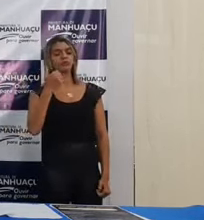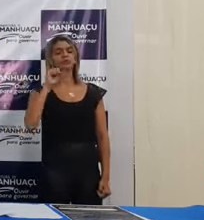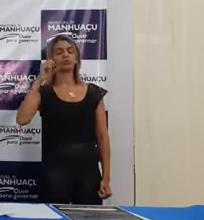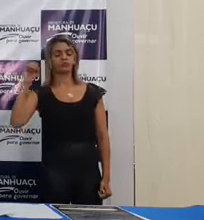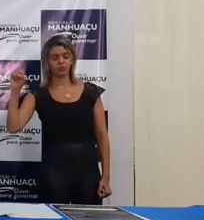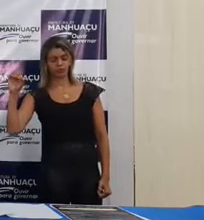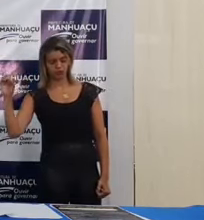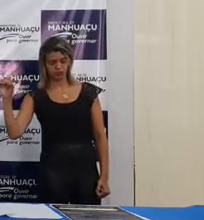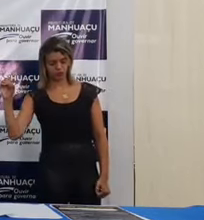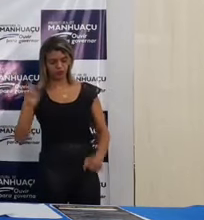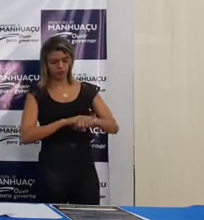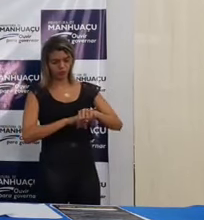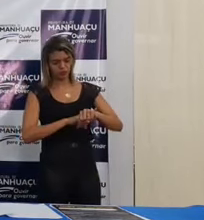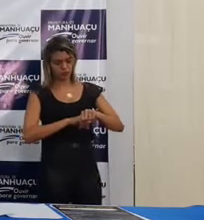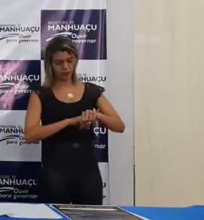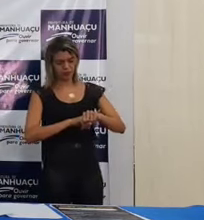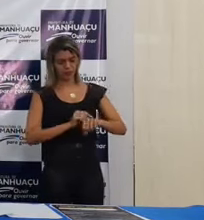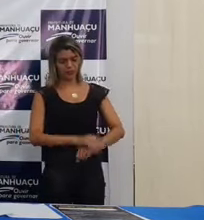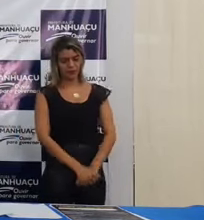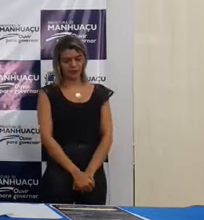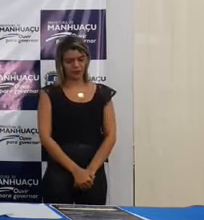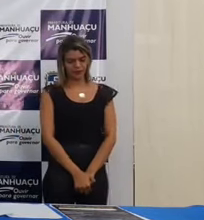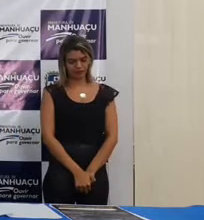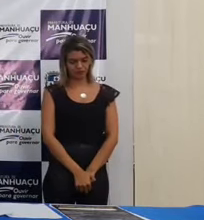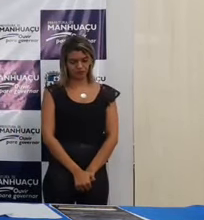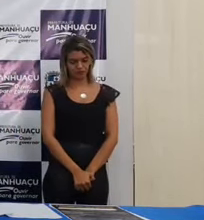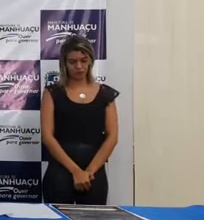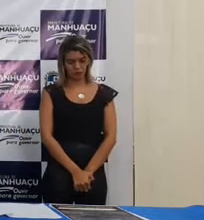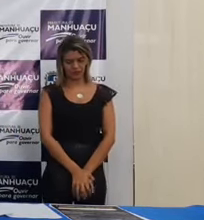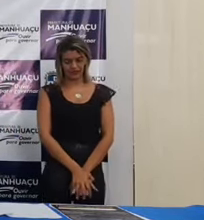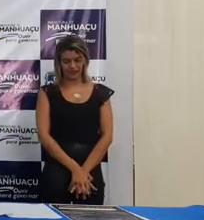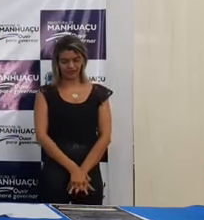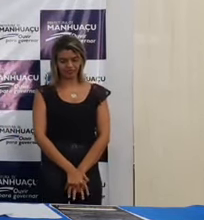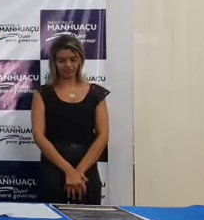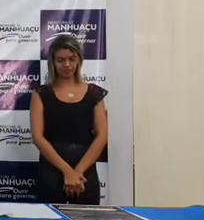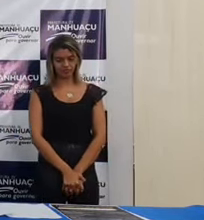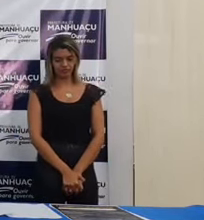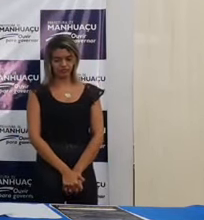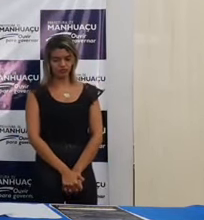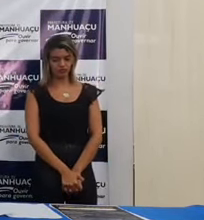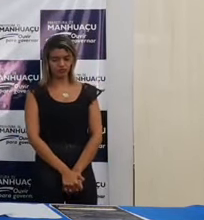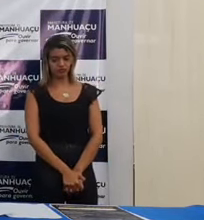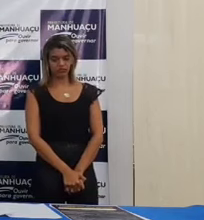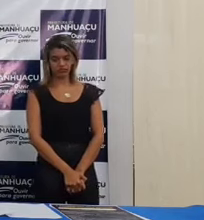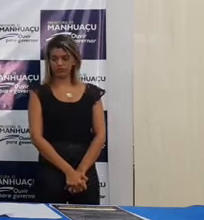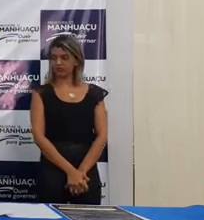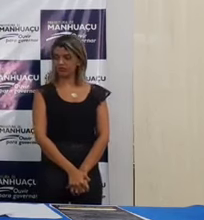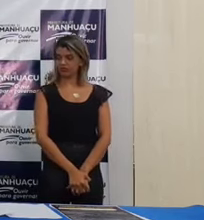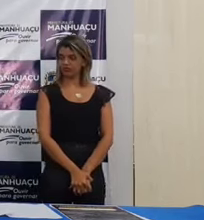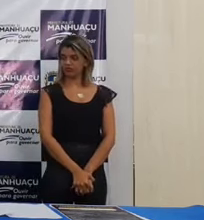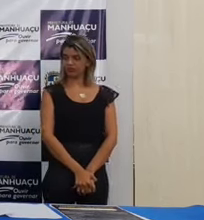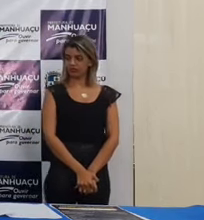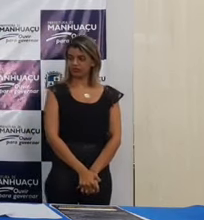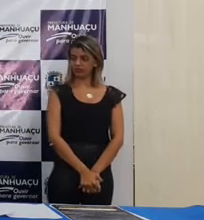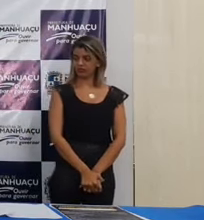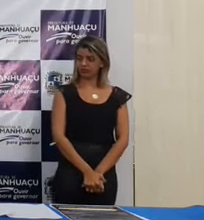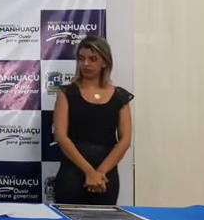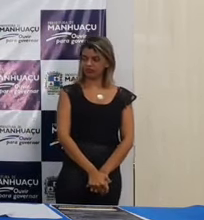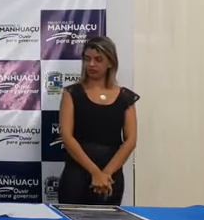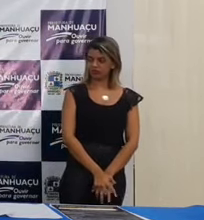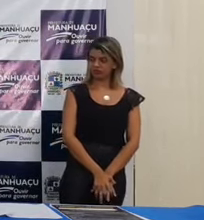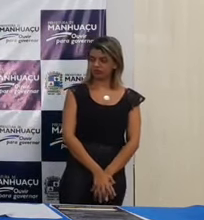almoçar e circular, nós temos mais 24 mil pessoas indo e vindo. Se ele for só para a empresa